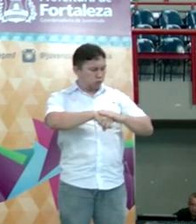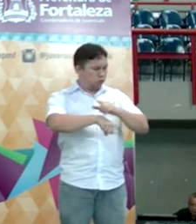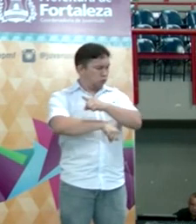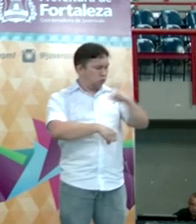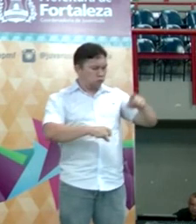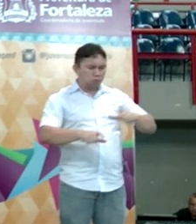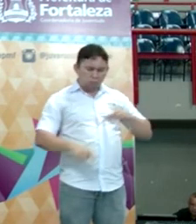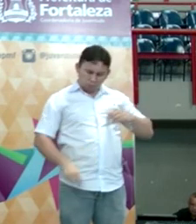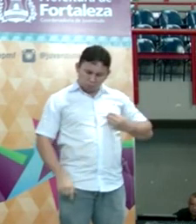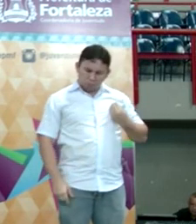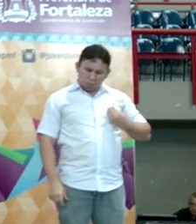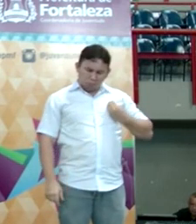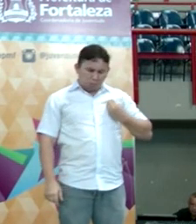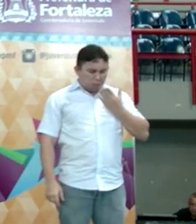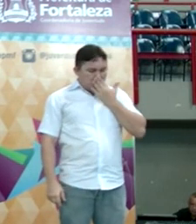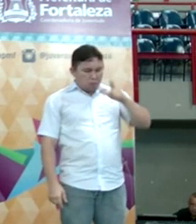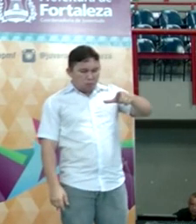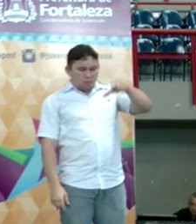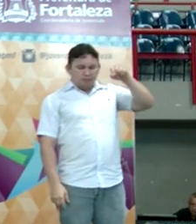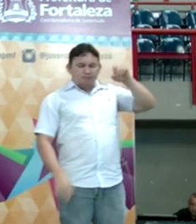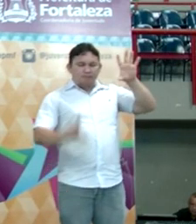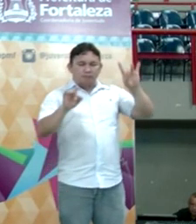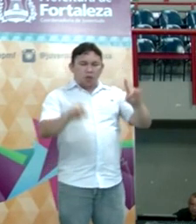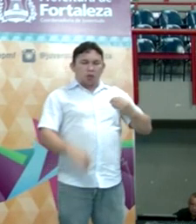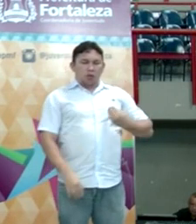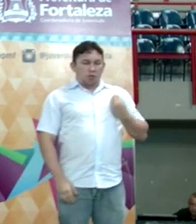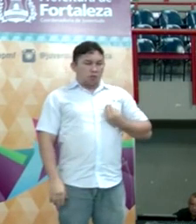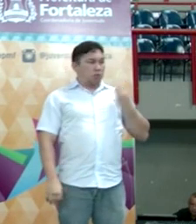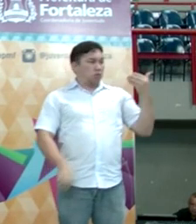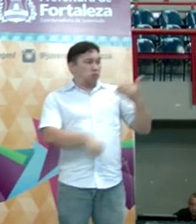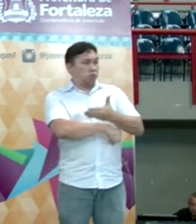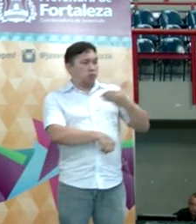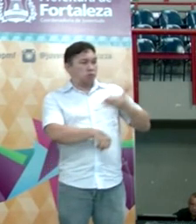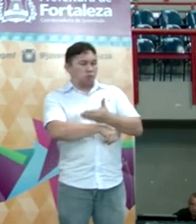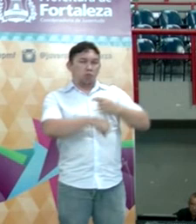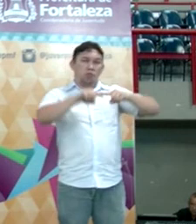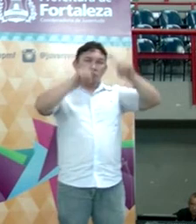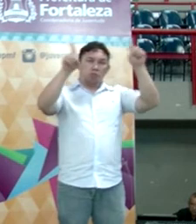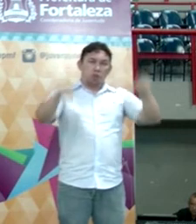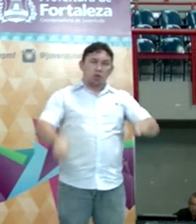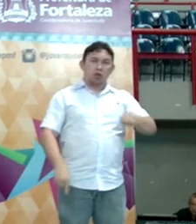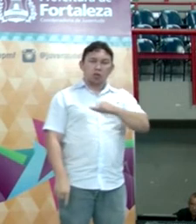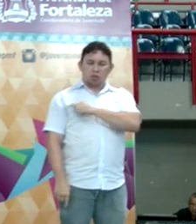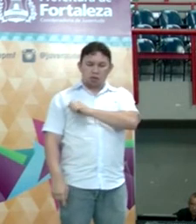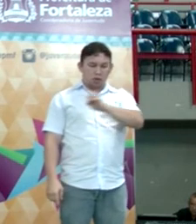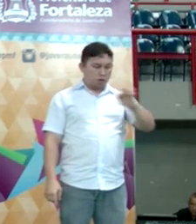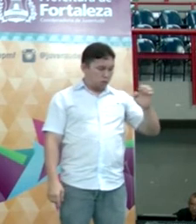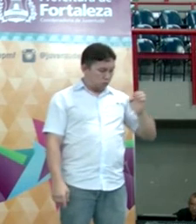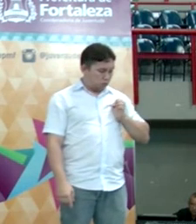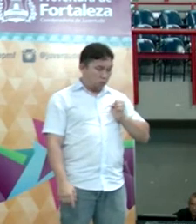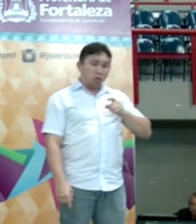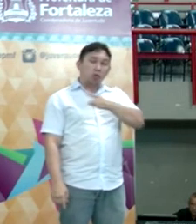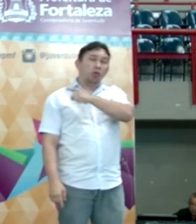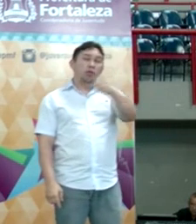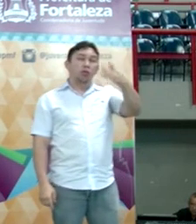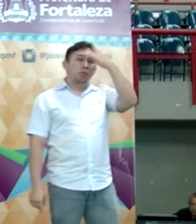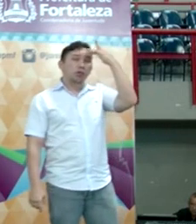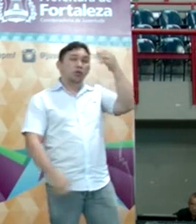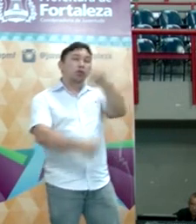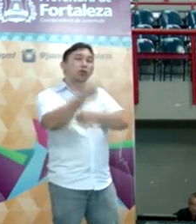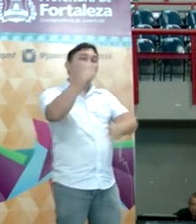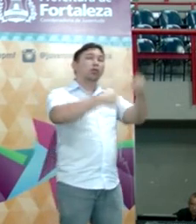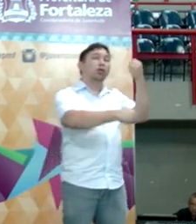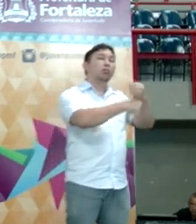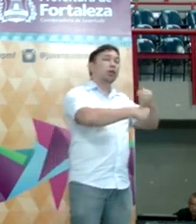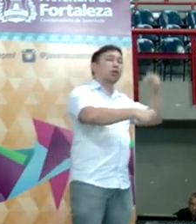oportunidade única na vida de vocês, né? De estar participando aqui de um projeto desse que é vencedor. Quantas pessoas ano passado